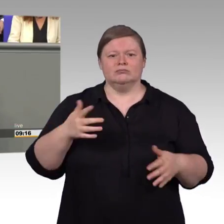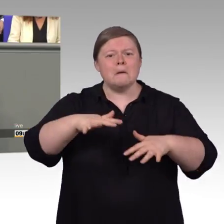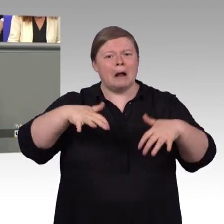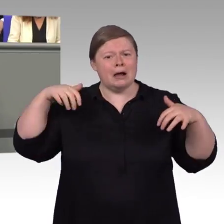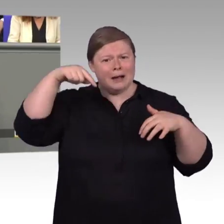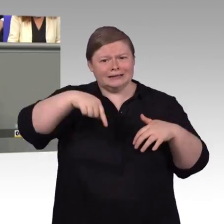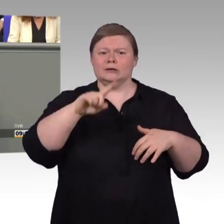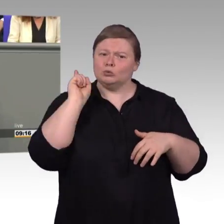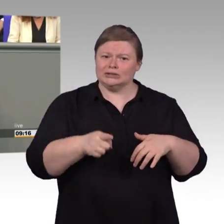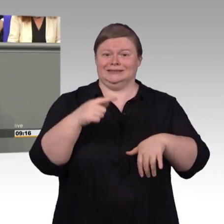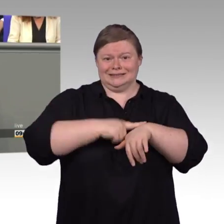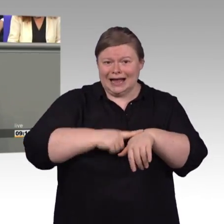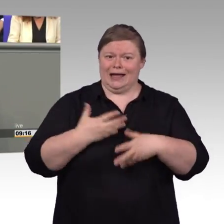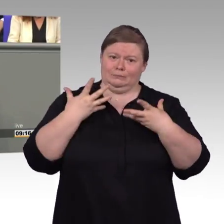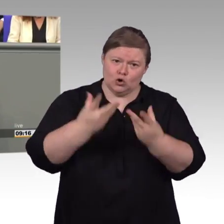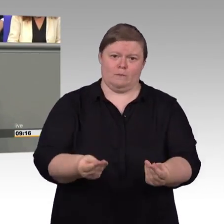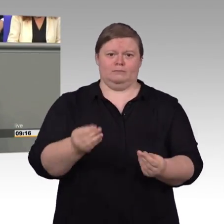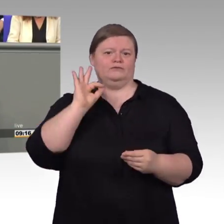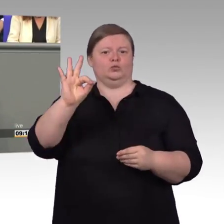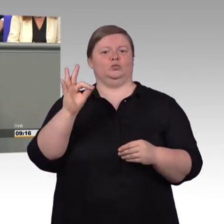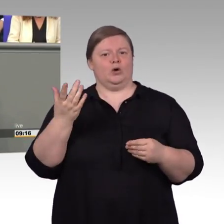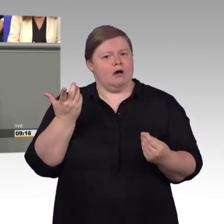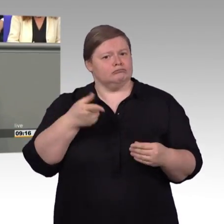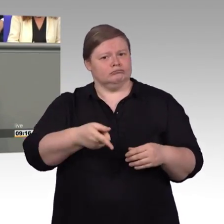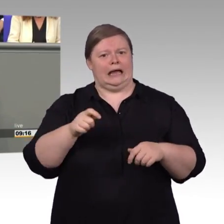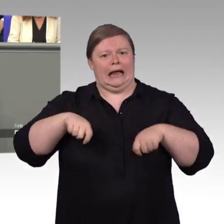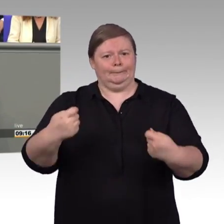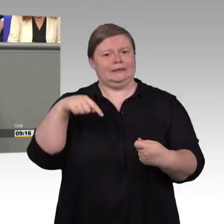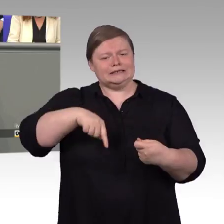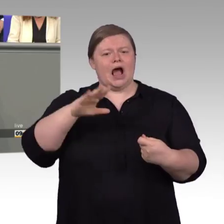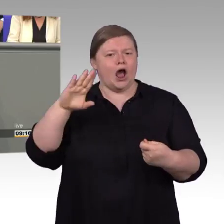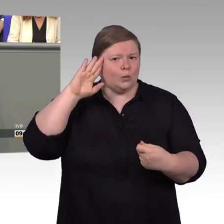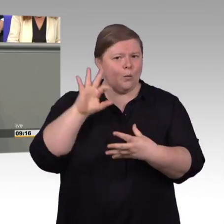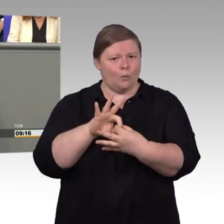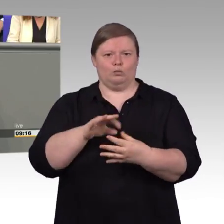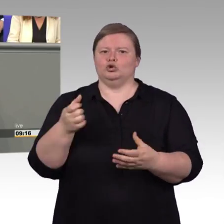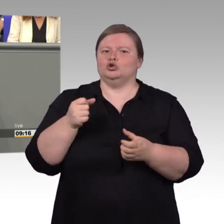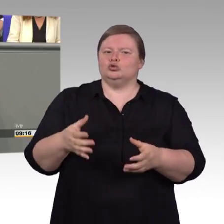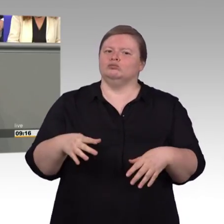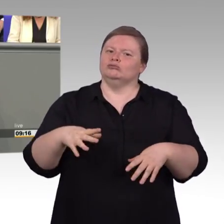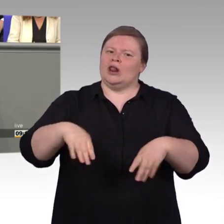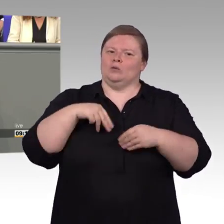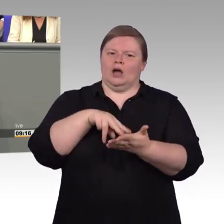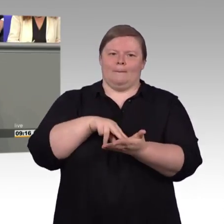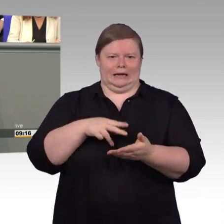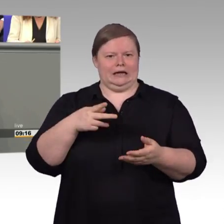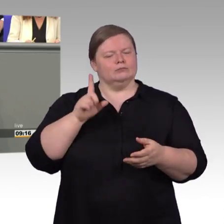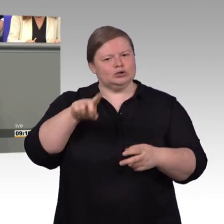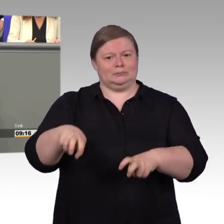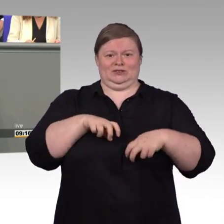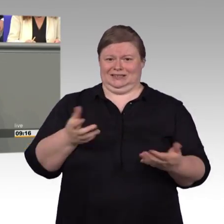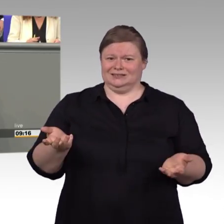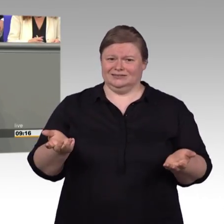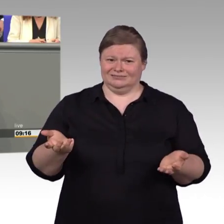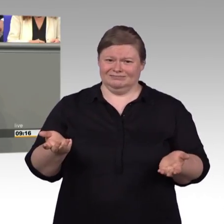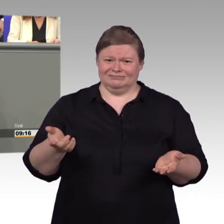Kenntnis seiner Mängel sofort durchgepeitscht werden soll. Als Begründung wird das Auslaufen einer Verjährungsfrist